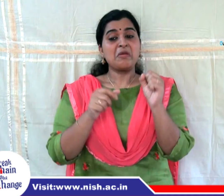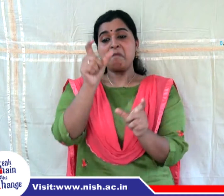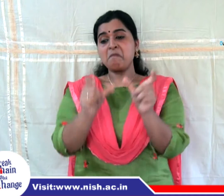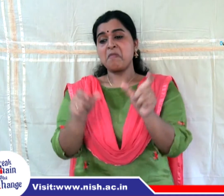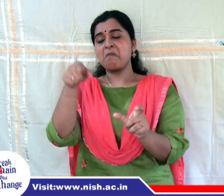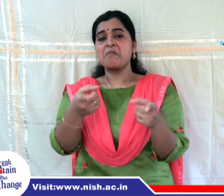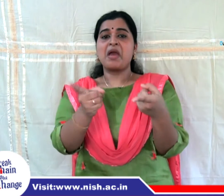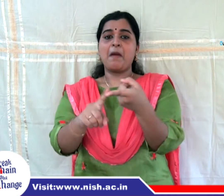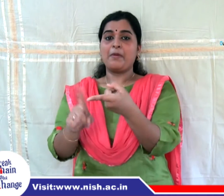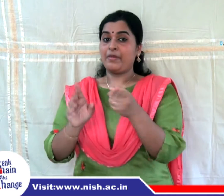ഉണ്ടാക്കുന്നു.